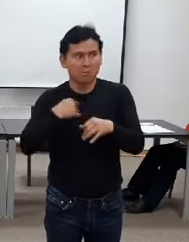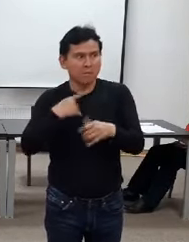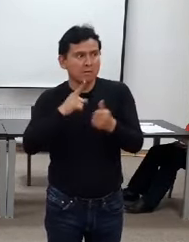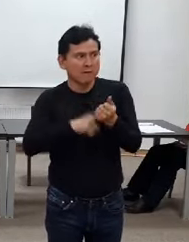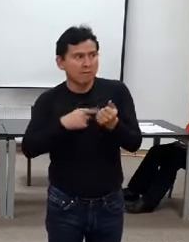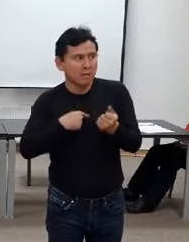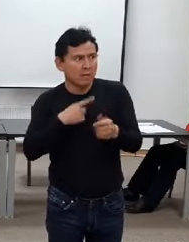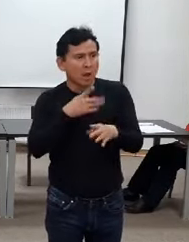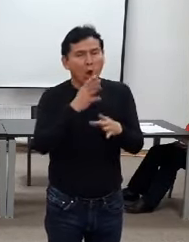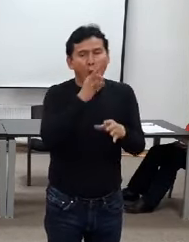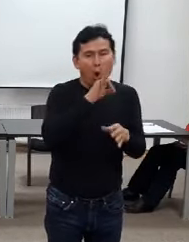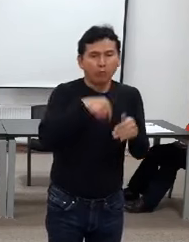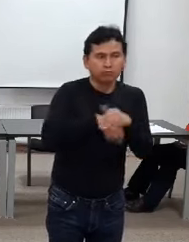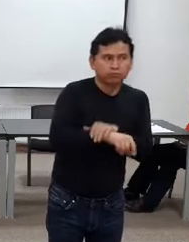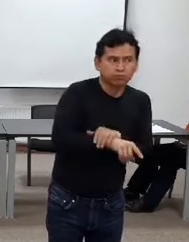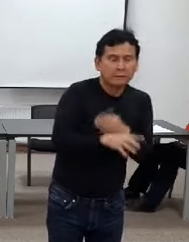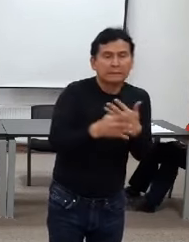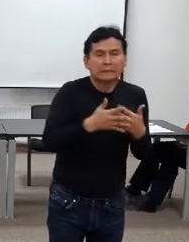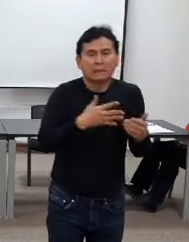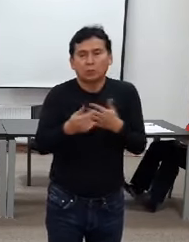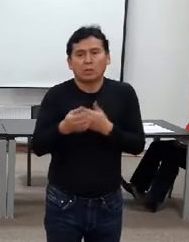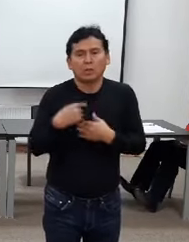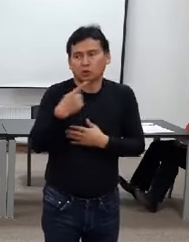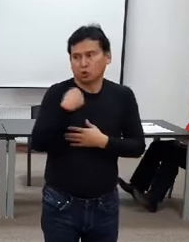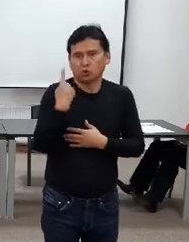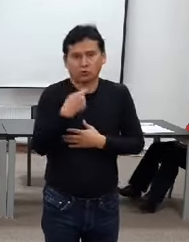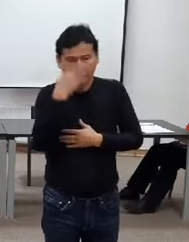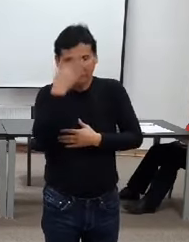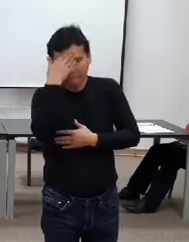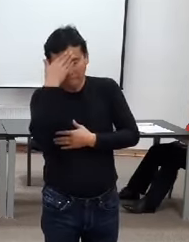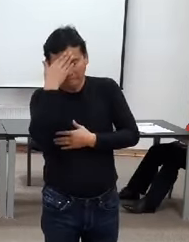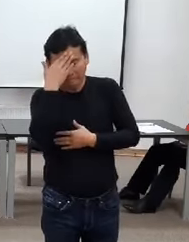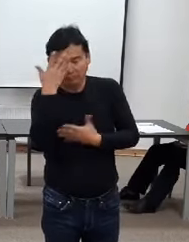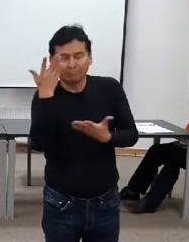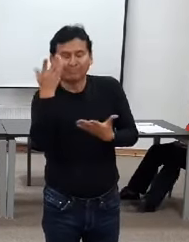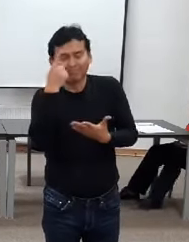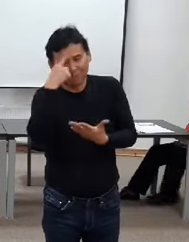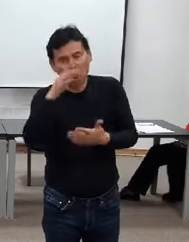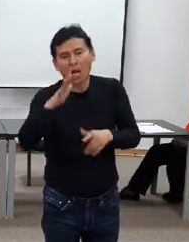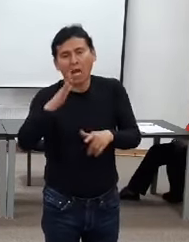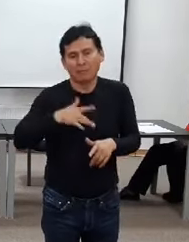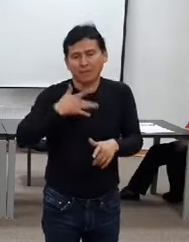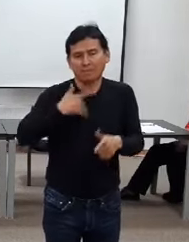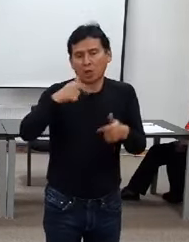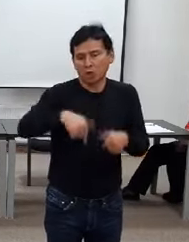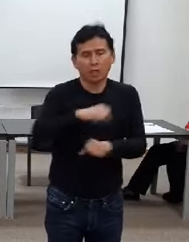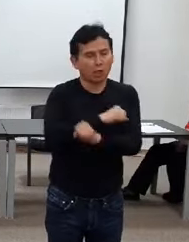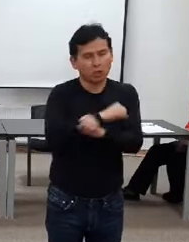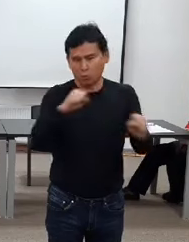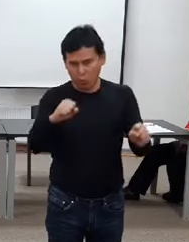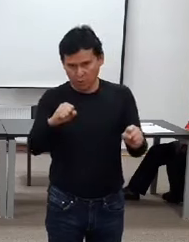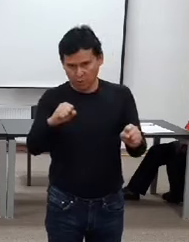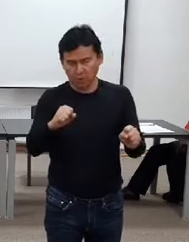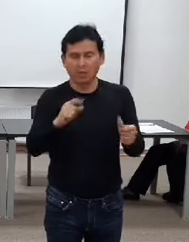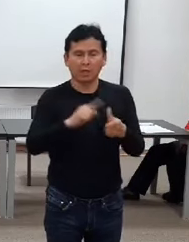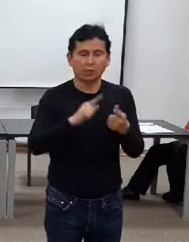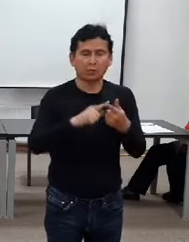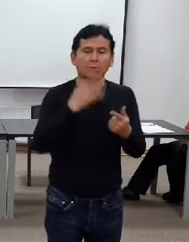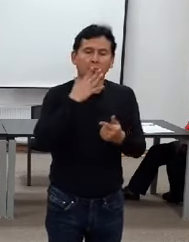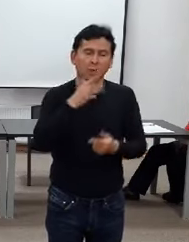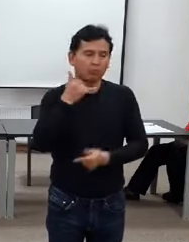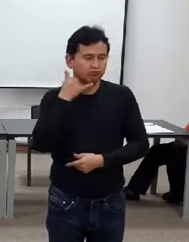parto, es natural que queramos tener mayor información, pero hoy día se encuentra totalmente